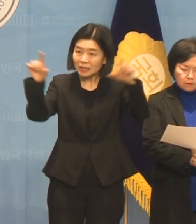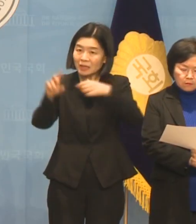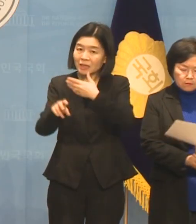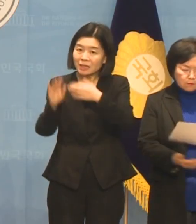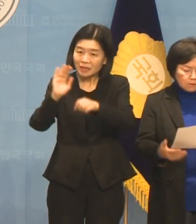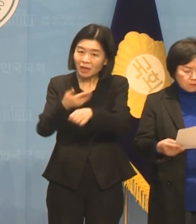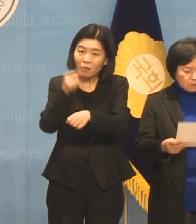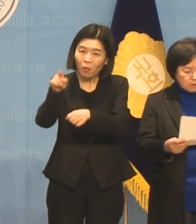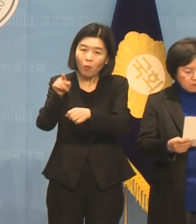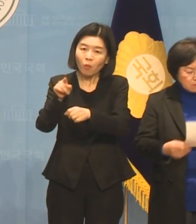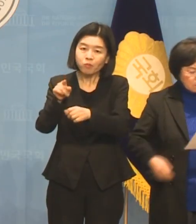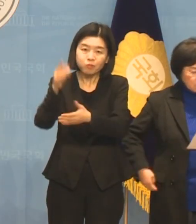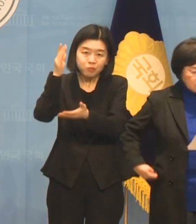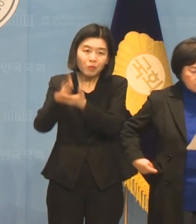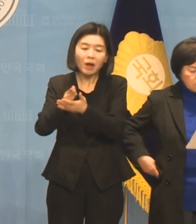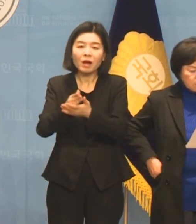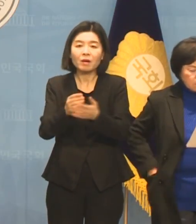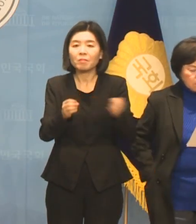태도입니다.